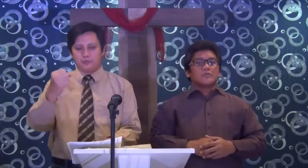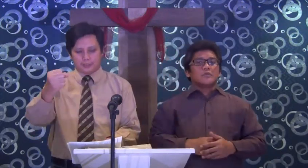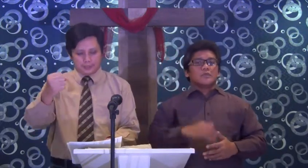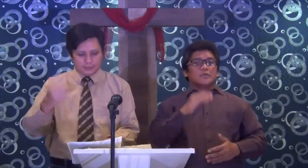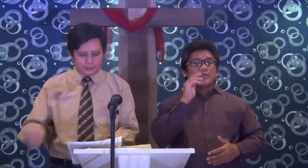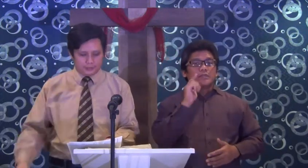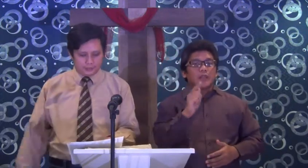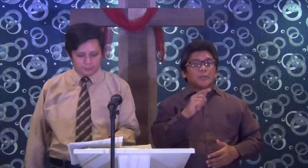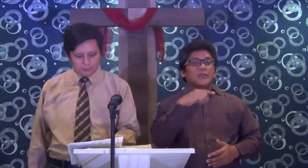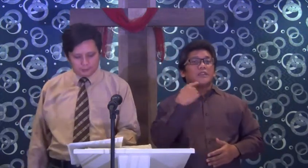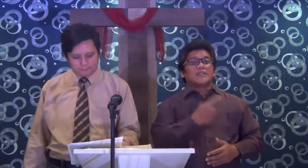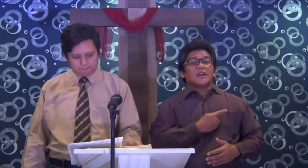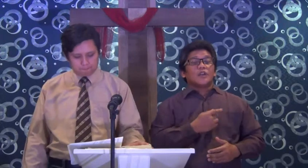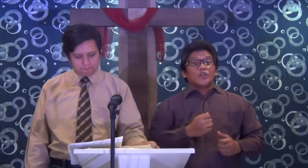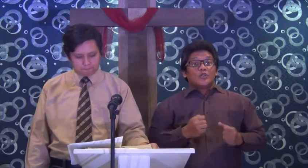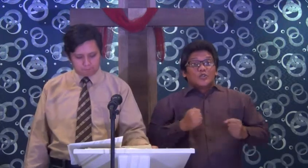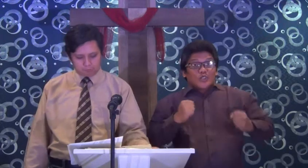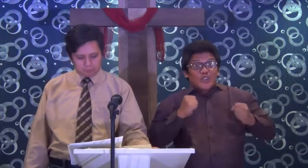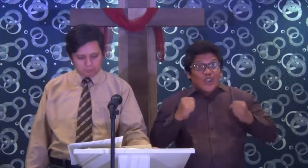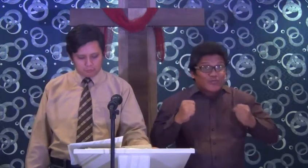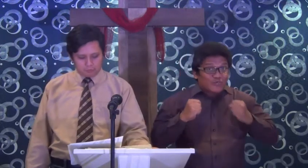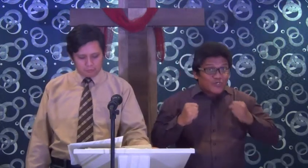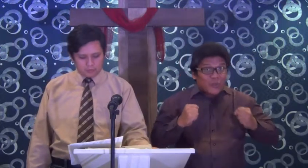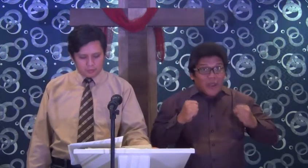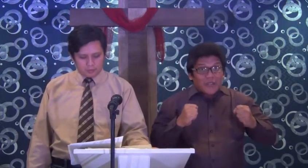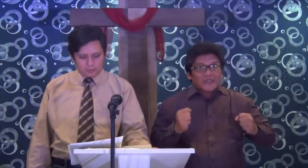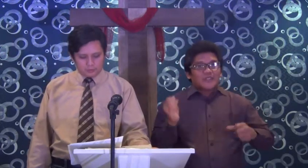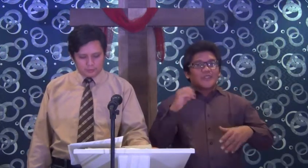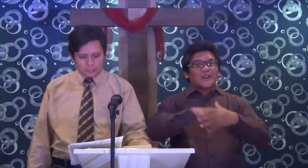tapi kita semakin giat di dalam Tuhan.